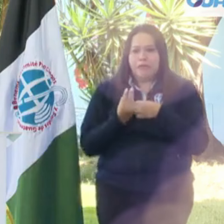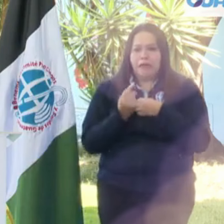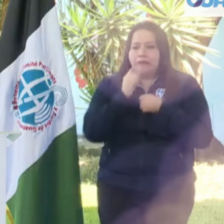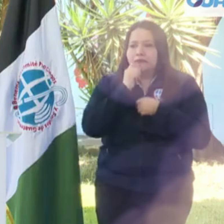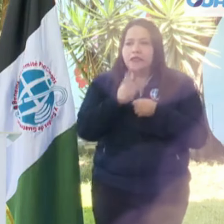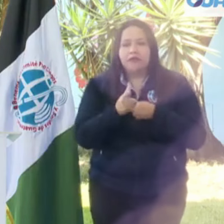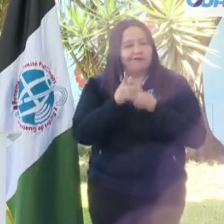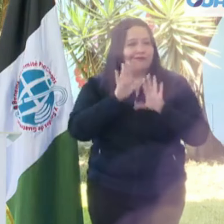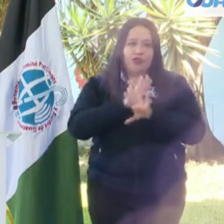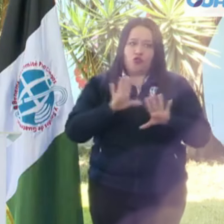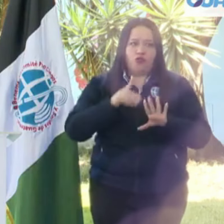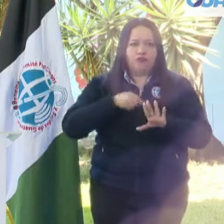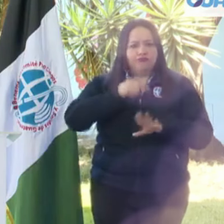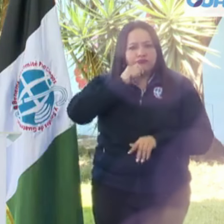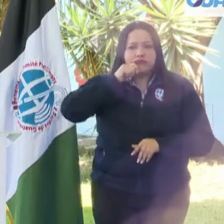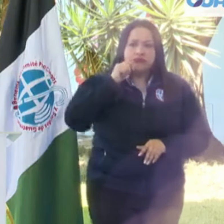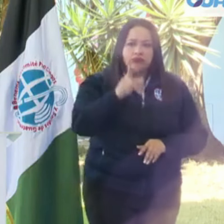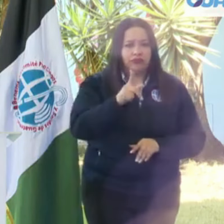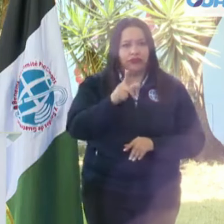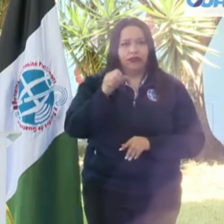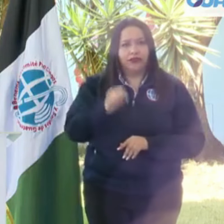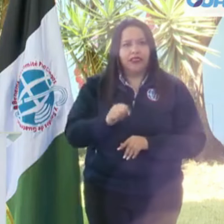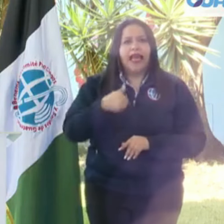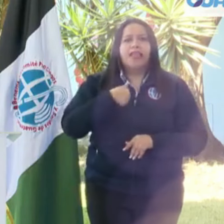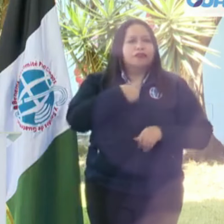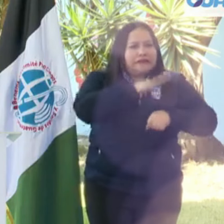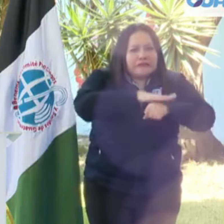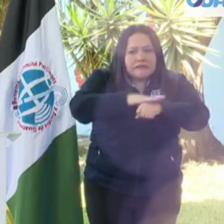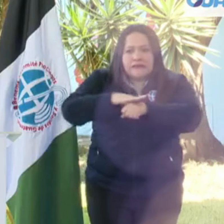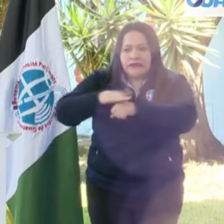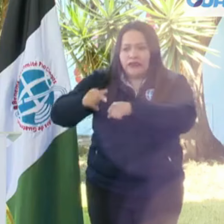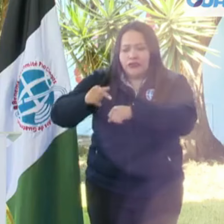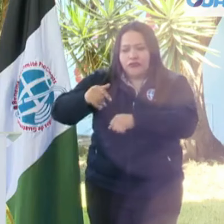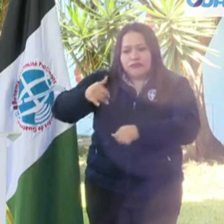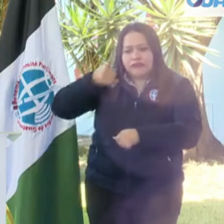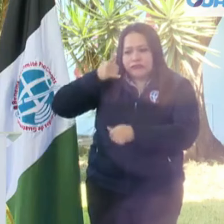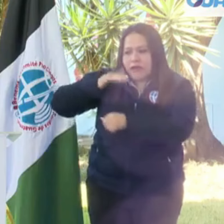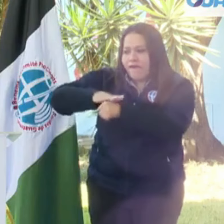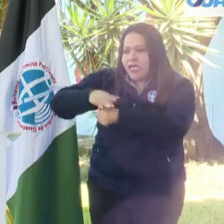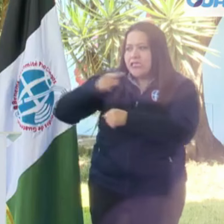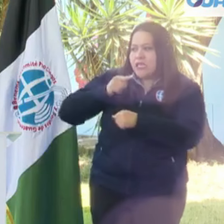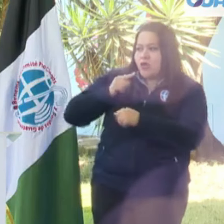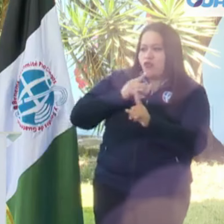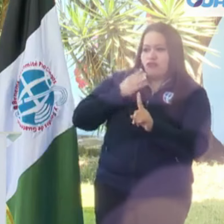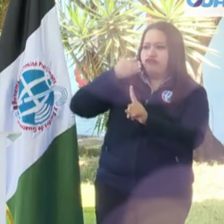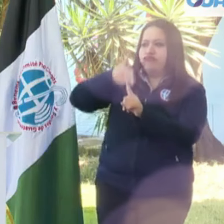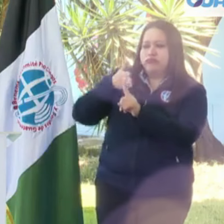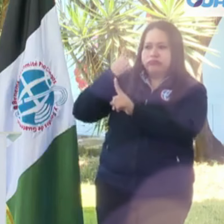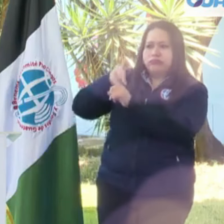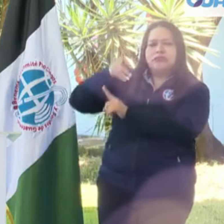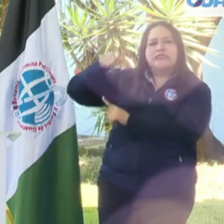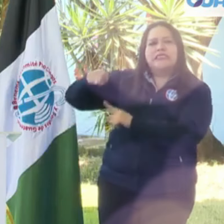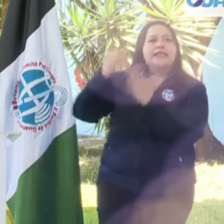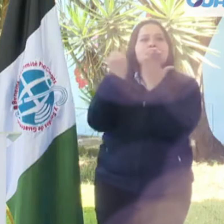denunciar. Que llamemos a los números de teléfono o nos dirijamos a las